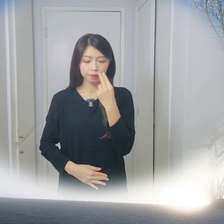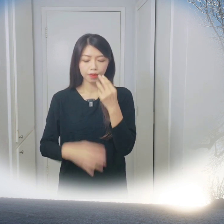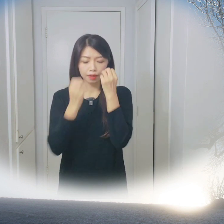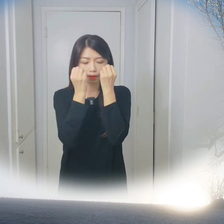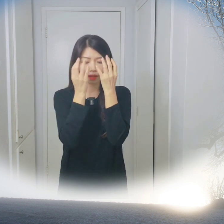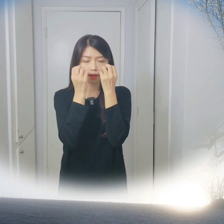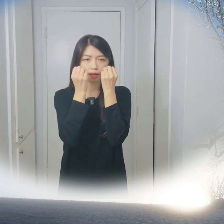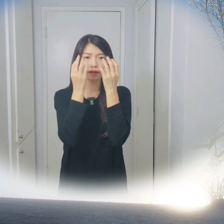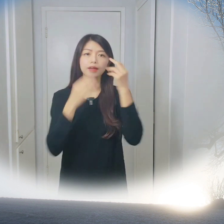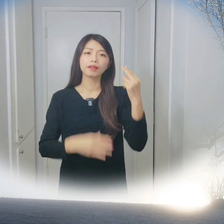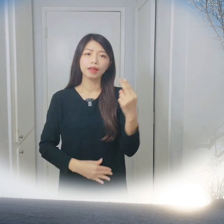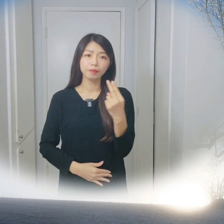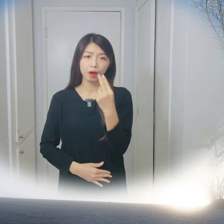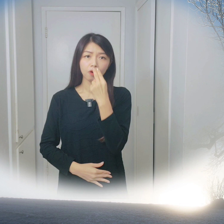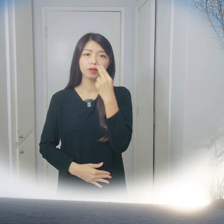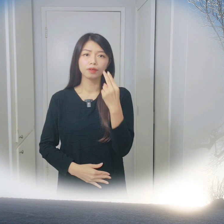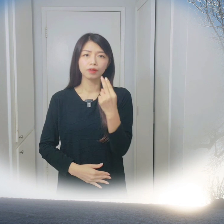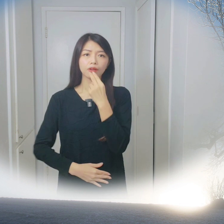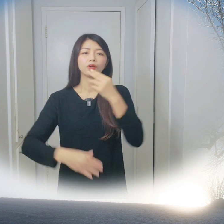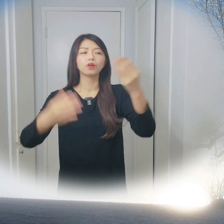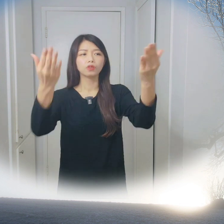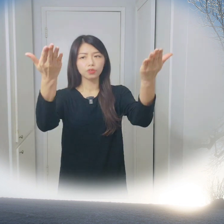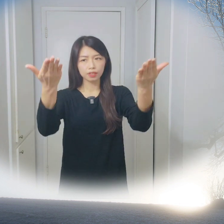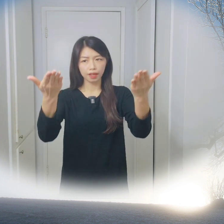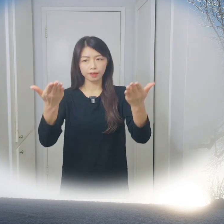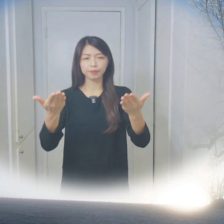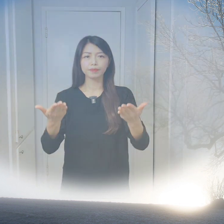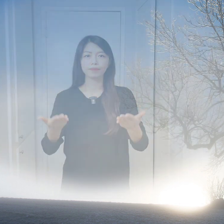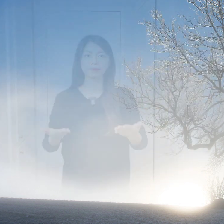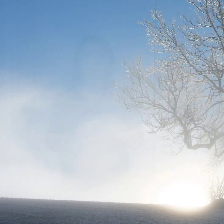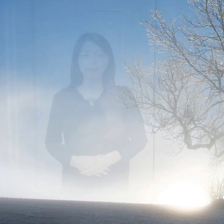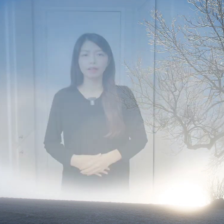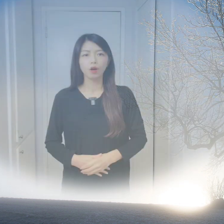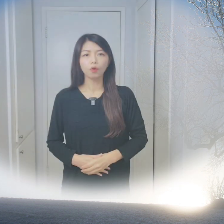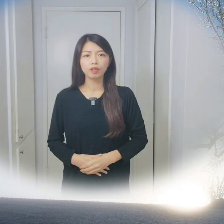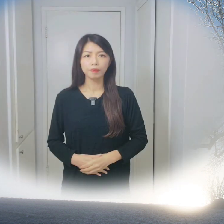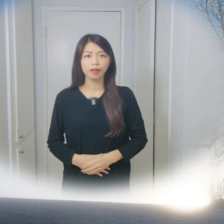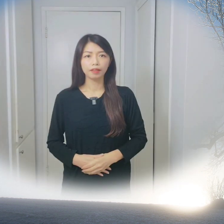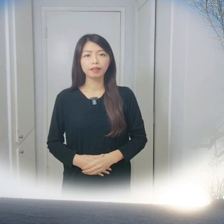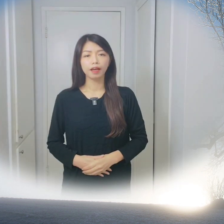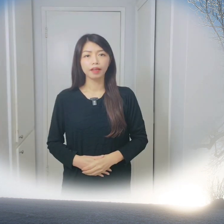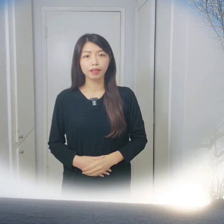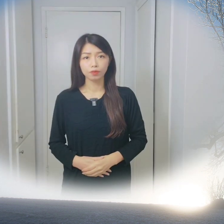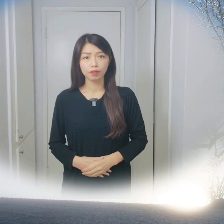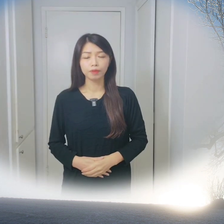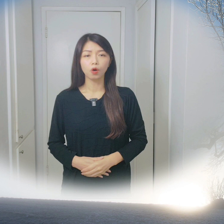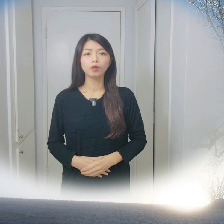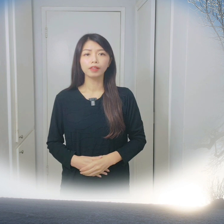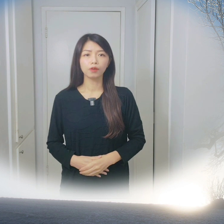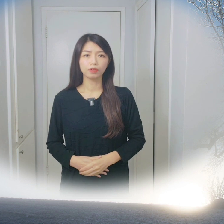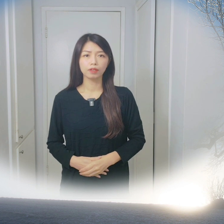뜻입니다. 새 생명 주시네. 영원히 빛나는 나의